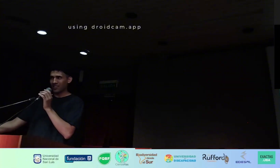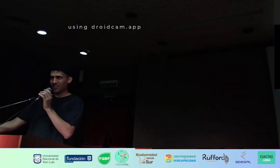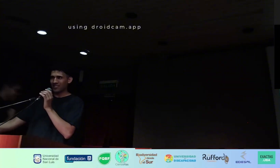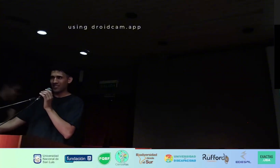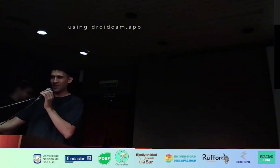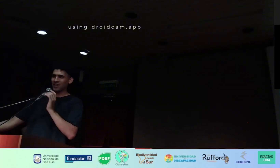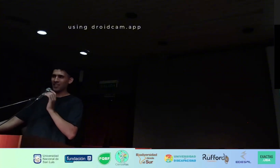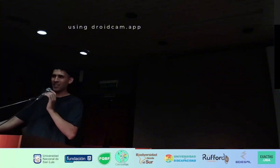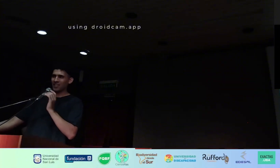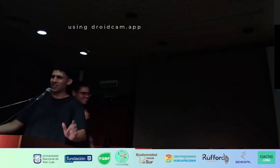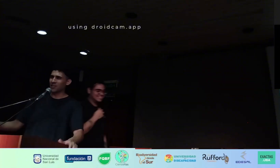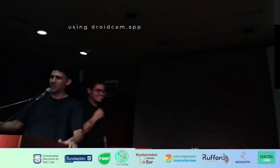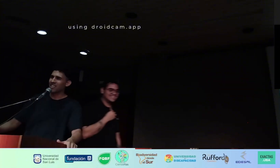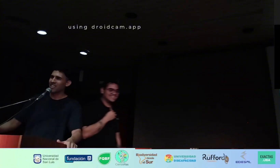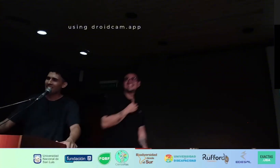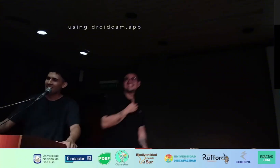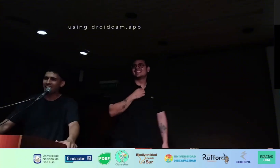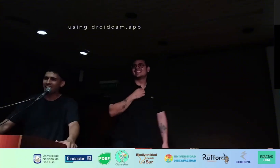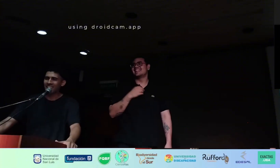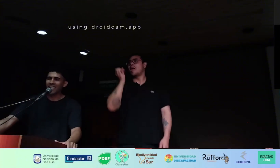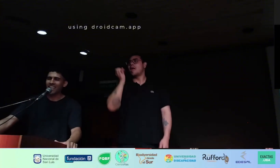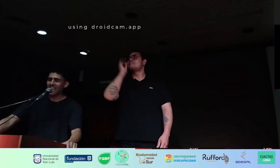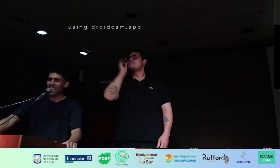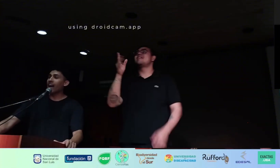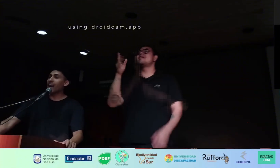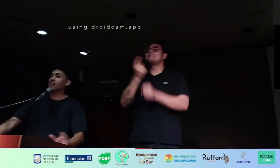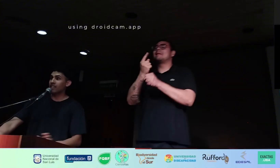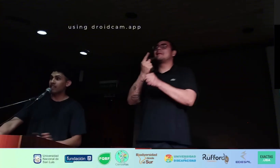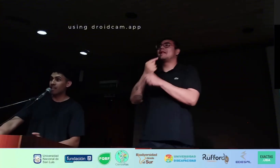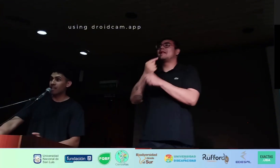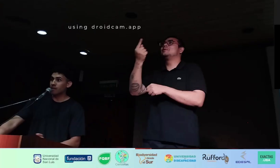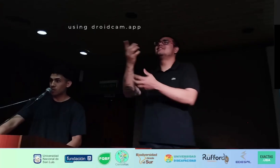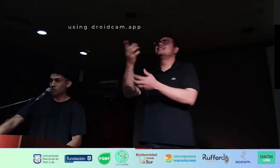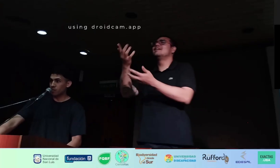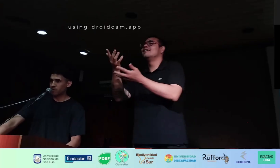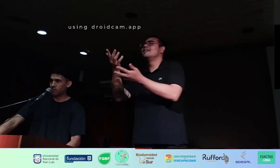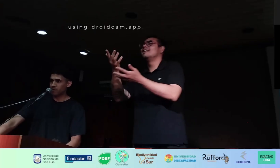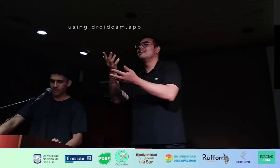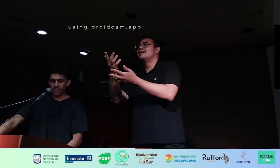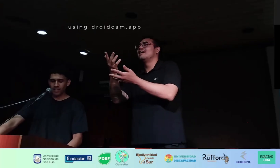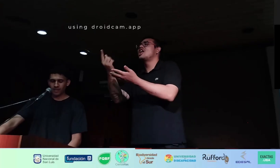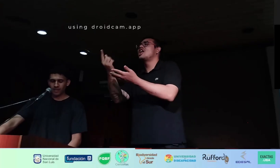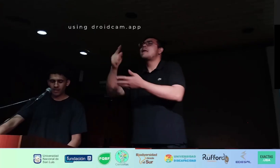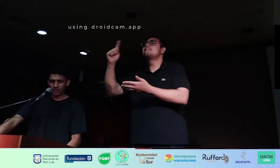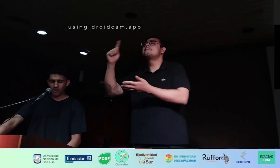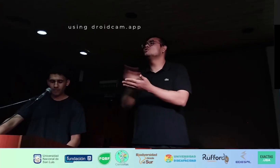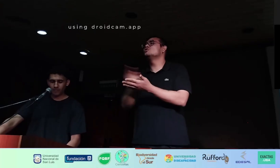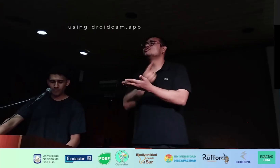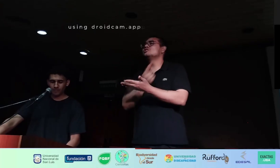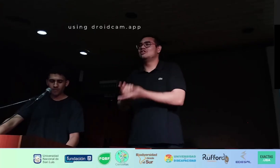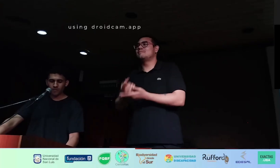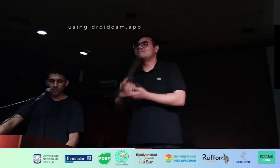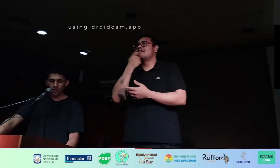había mencionado, pero que era imposible. Ahí está, me acordé.